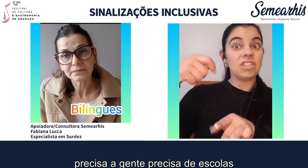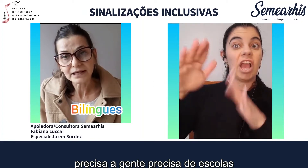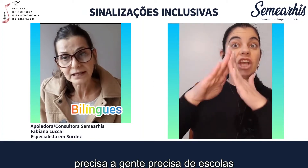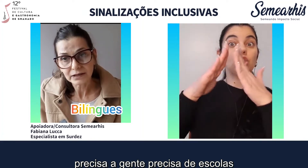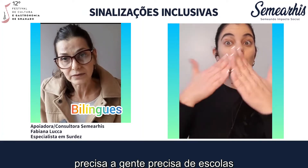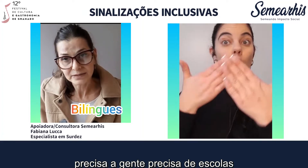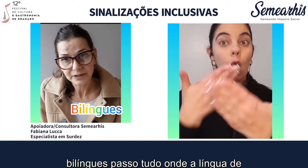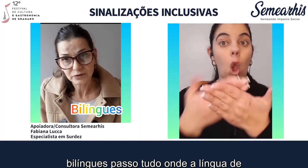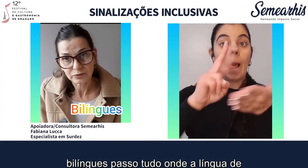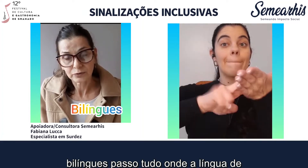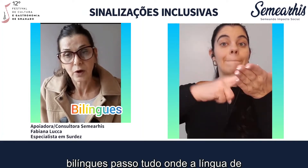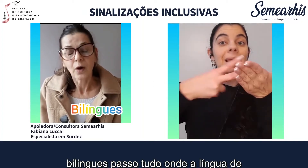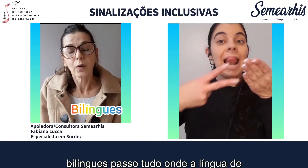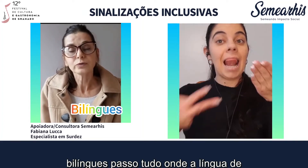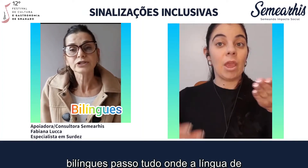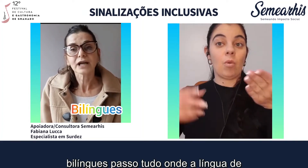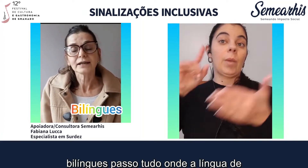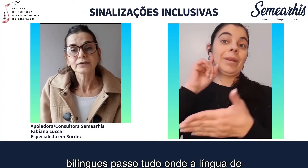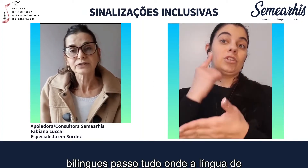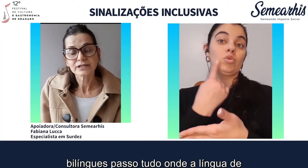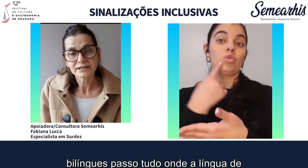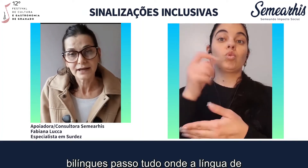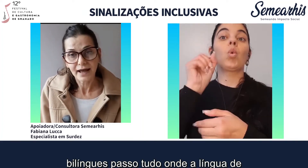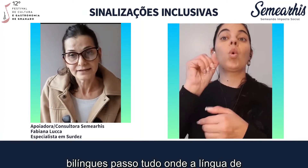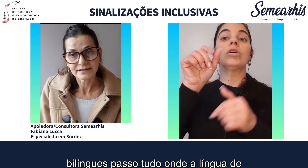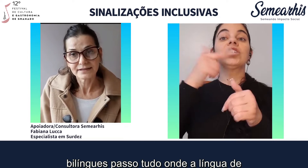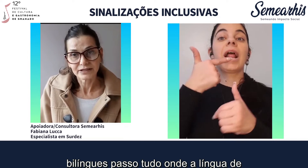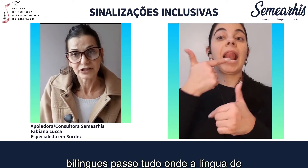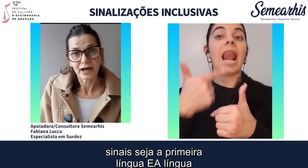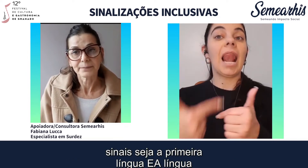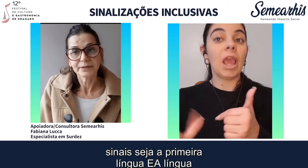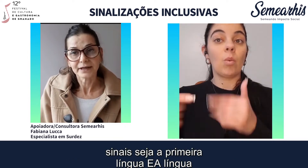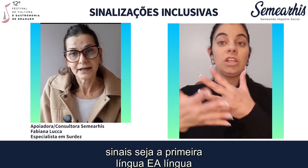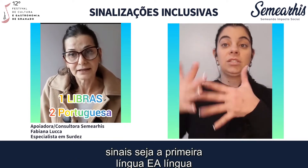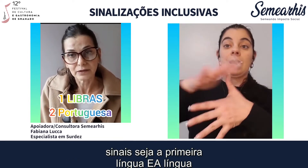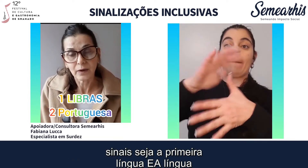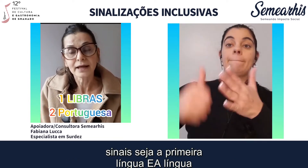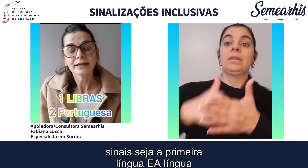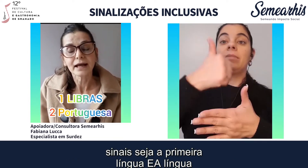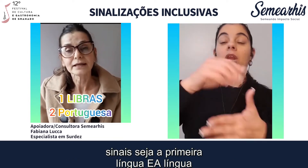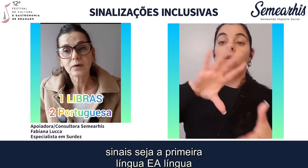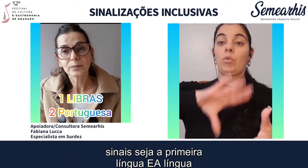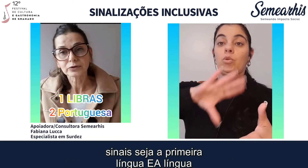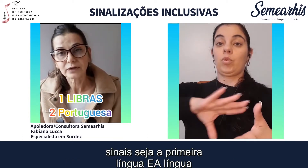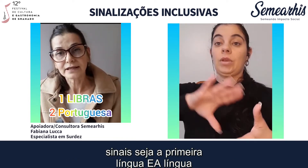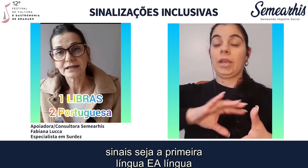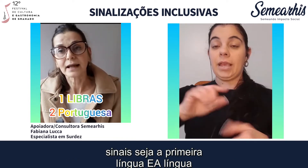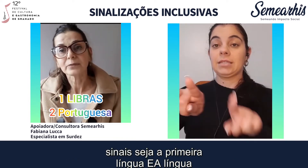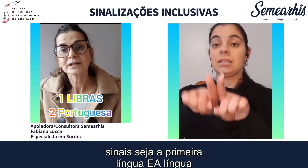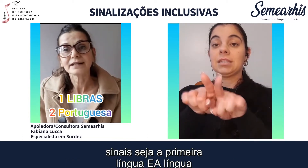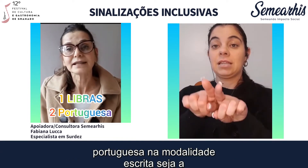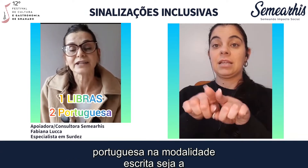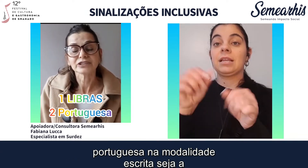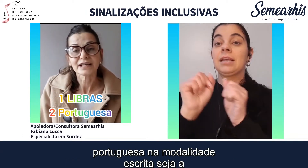escolas bilíngues para surdo, onde a língua de sinais seja a primeira língua e a língua portuguesa